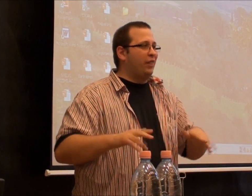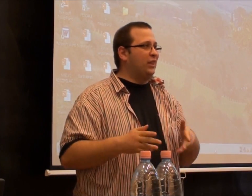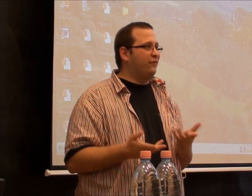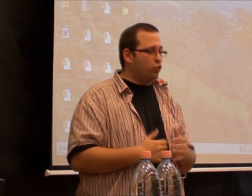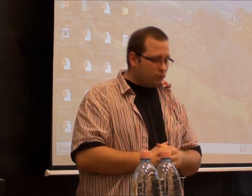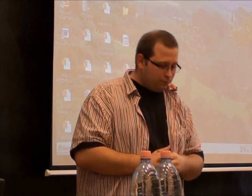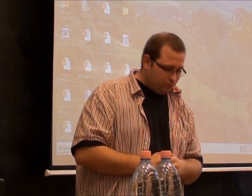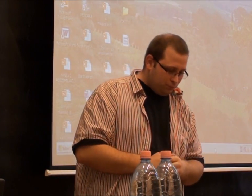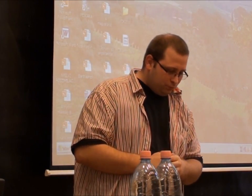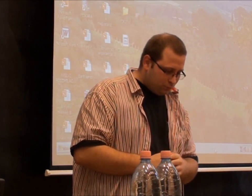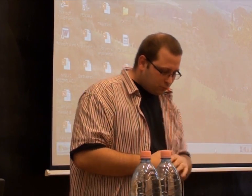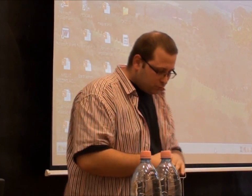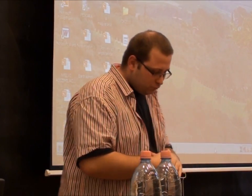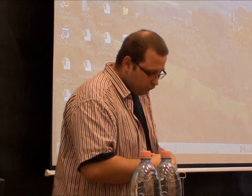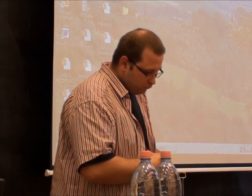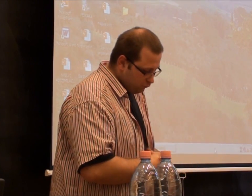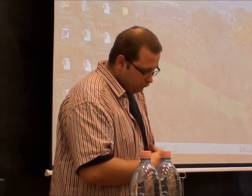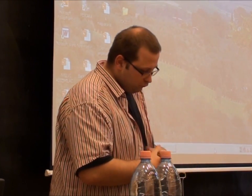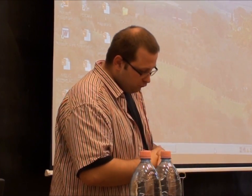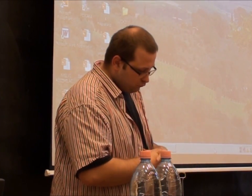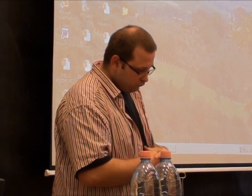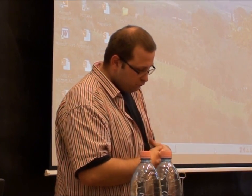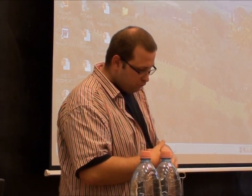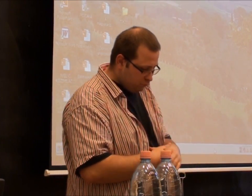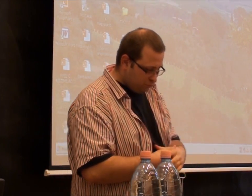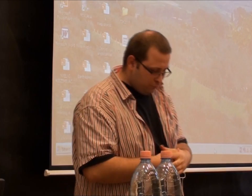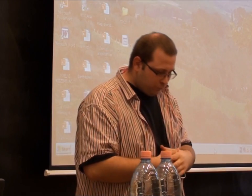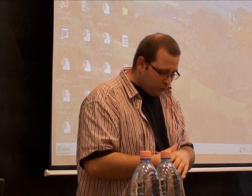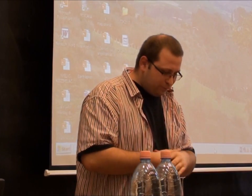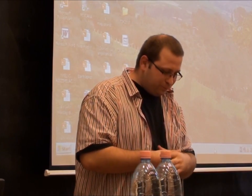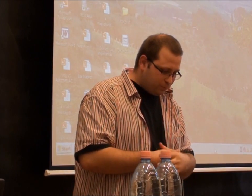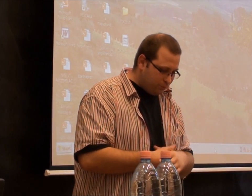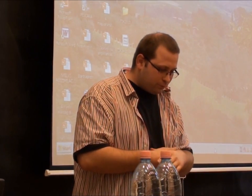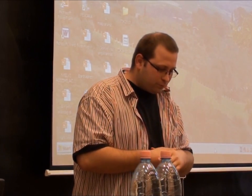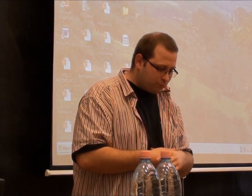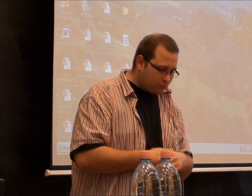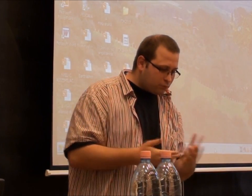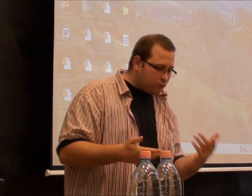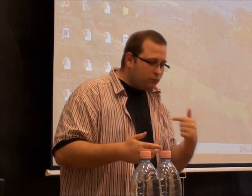mindig állnak jól az emberekhez, de menni fog idővel.